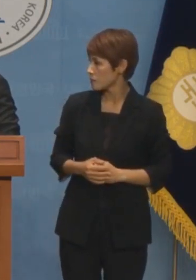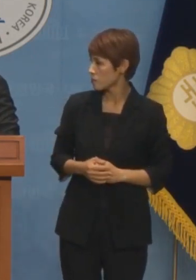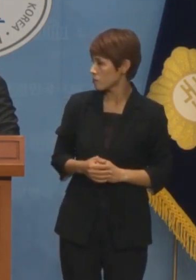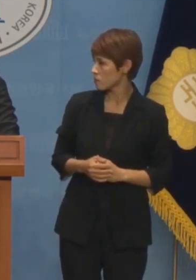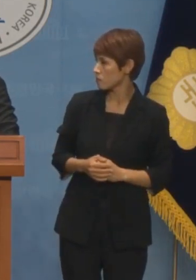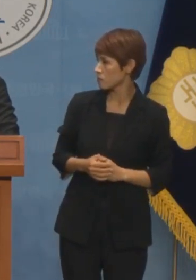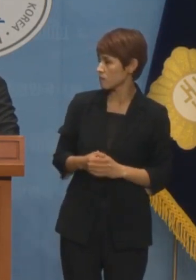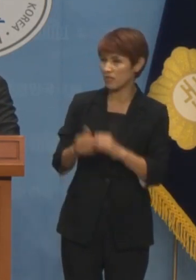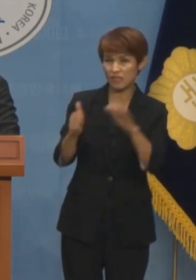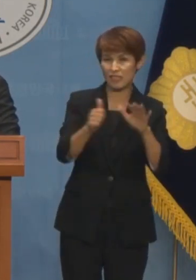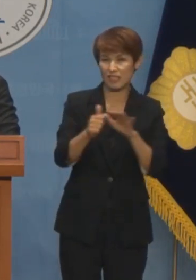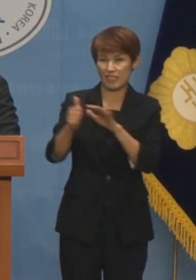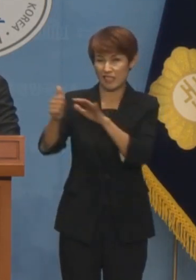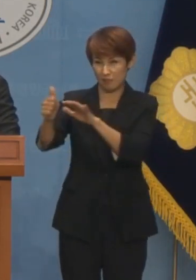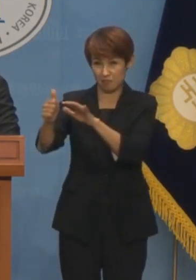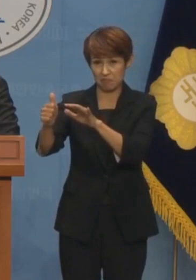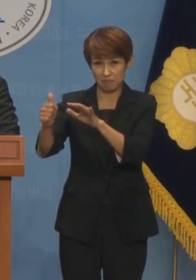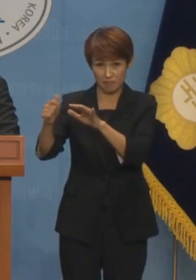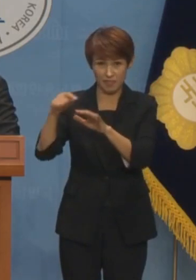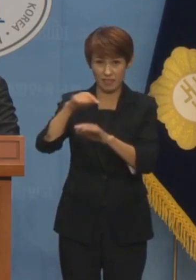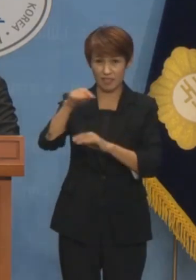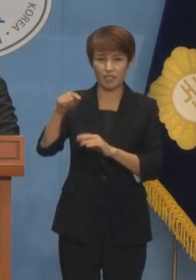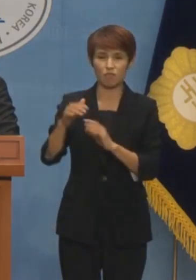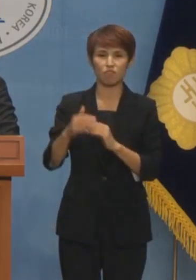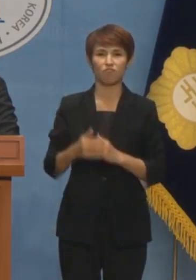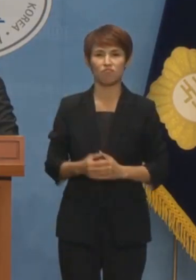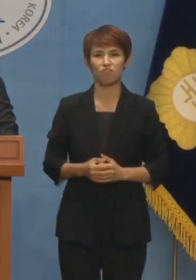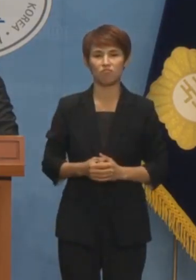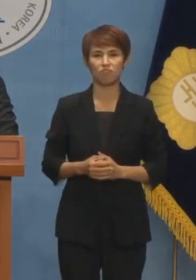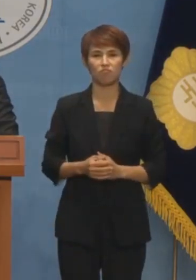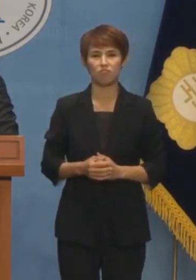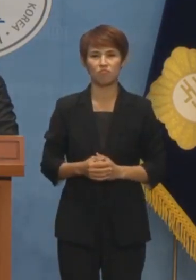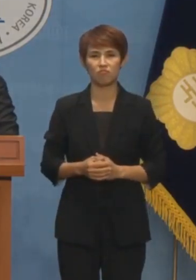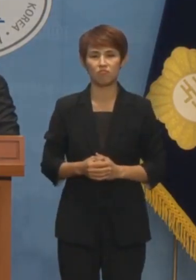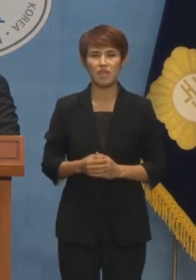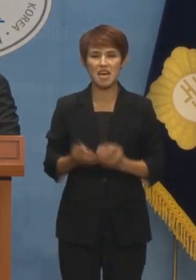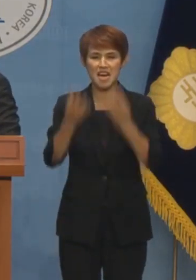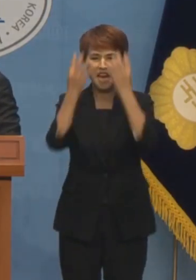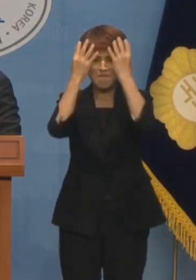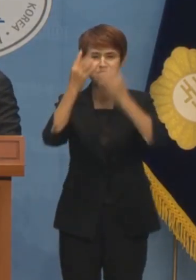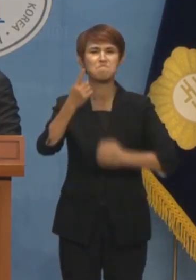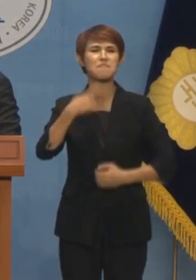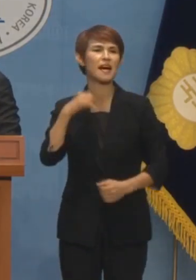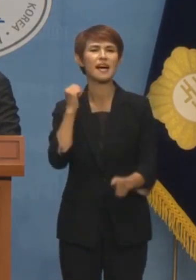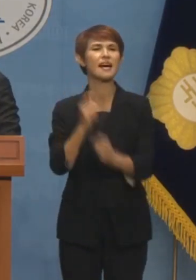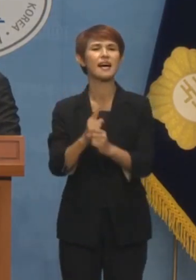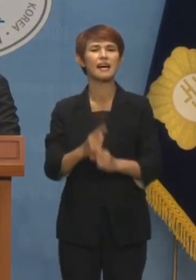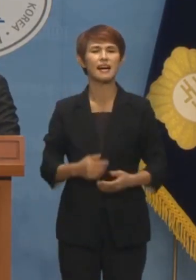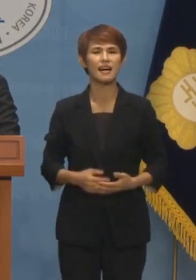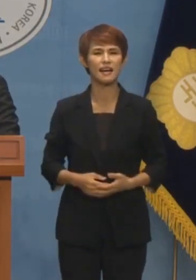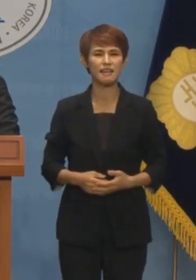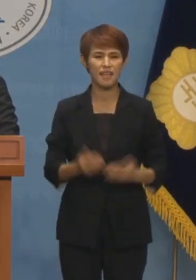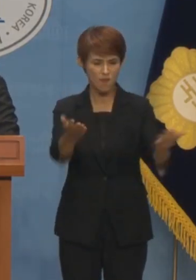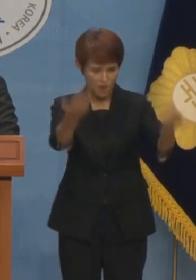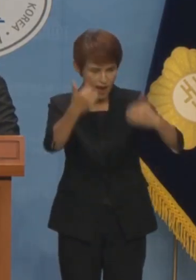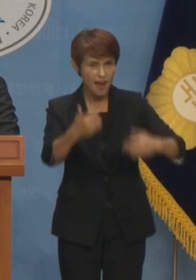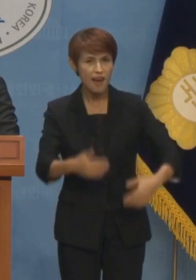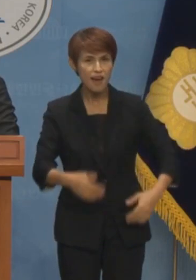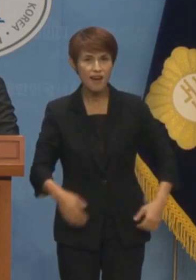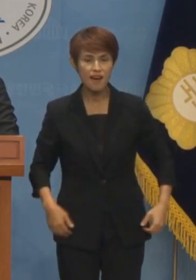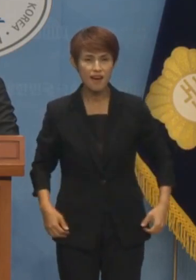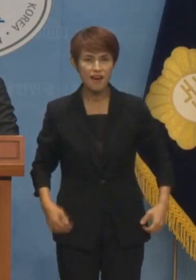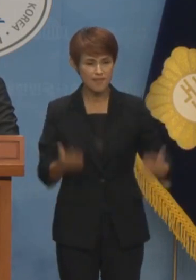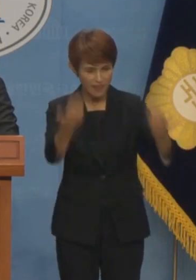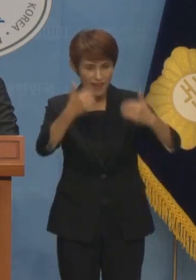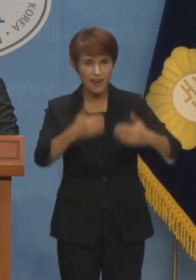따라다니는 분들, 그분들도 또 뭐 본인이 뭐 감옥을 이미 갔다 왔다는 둥 하면서 이리 와보라고 한번